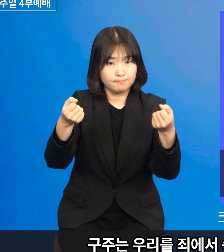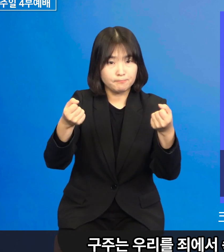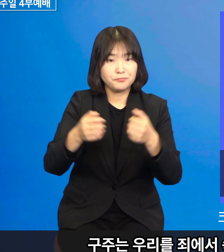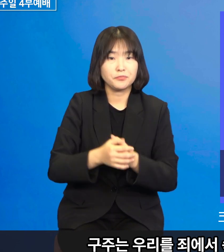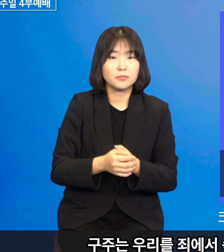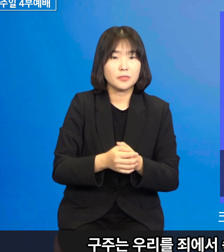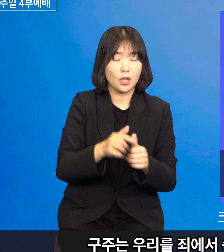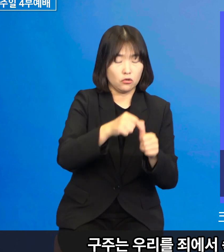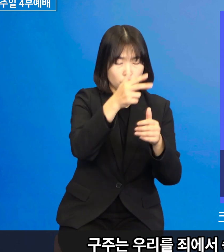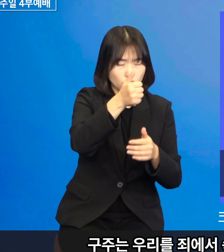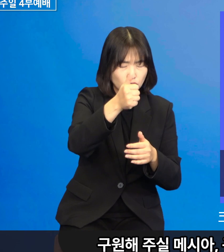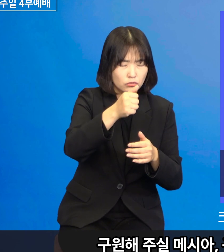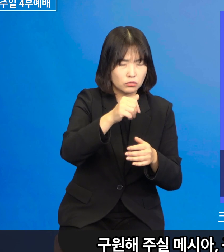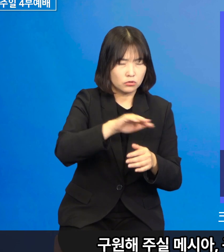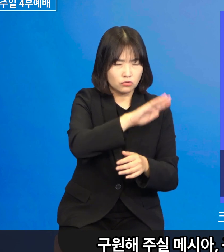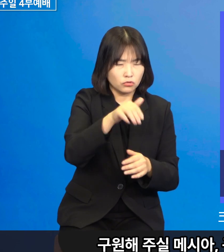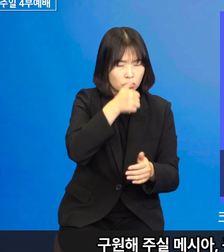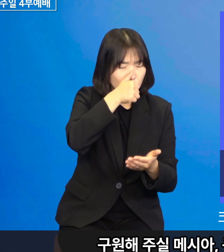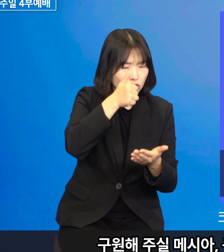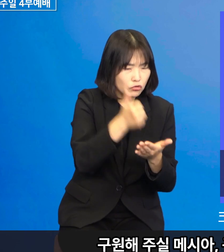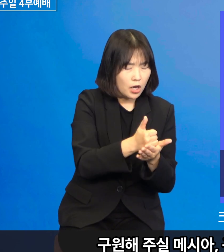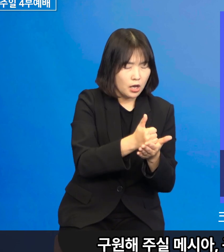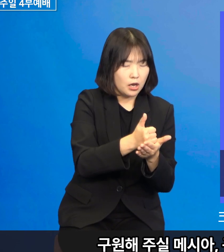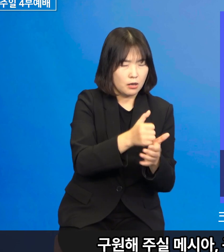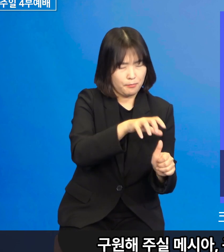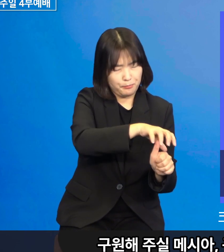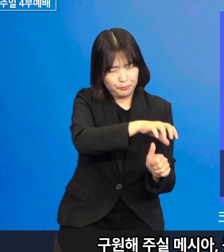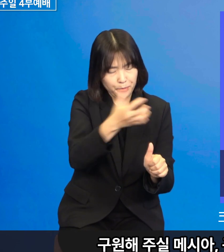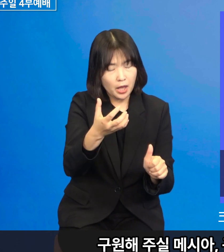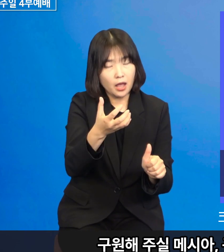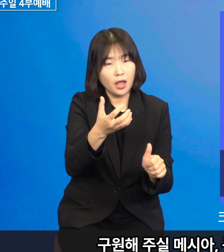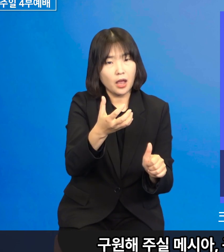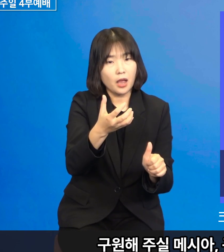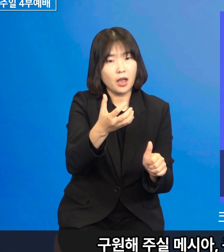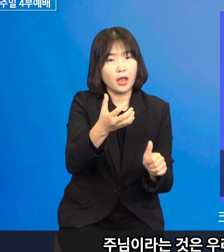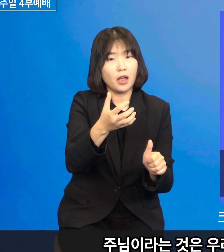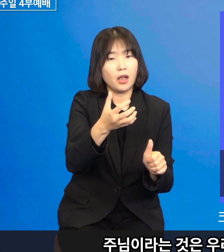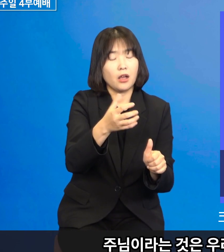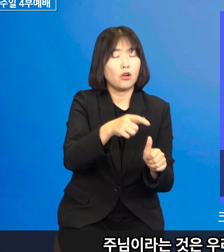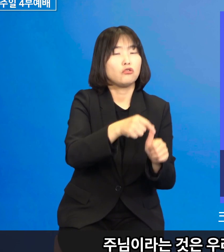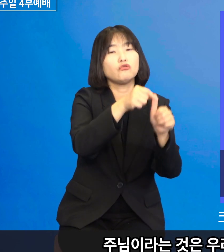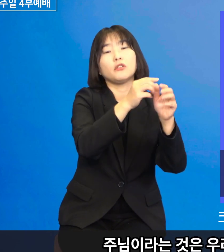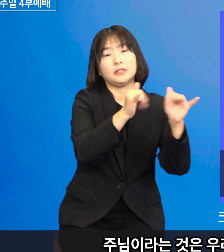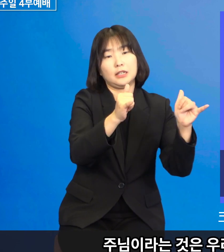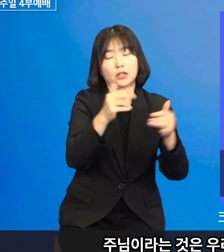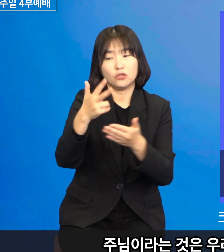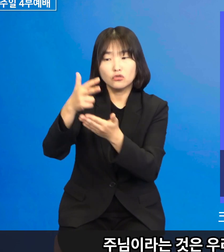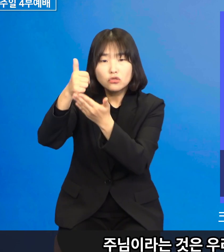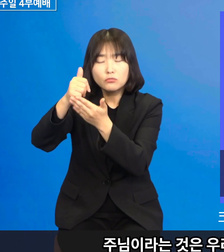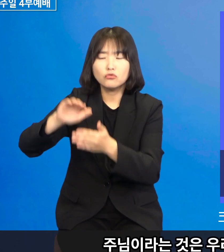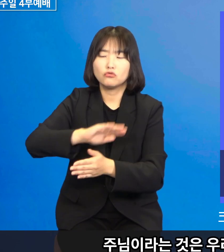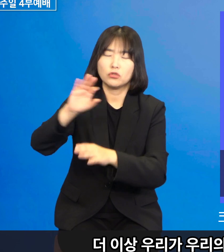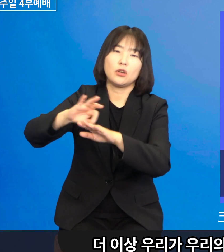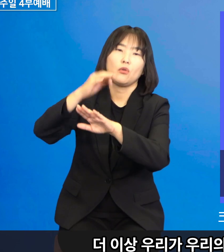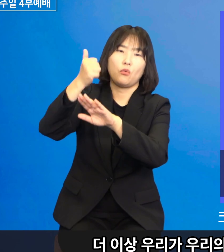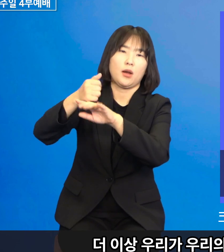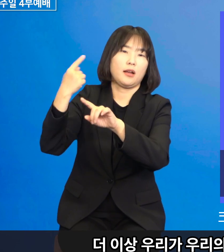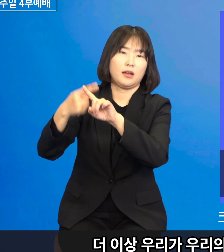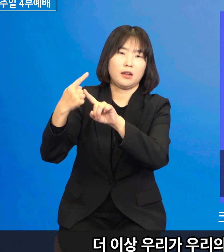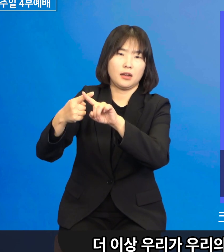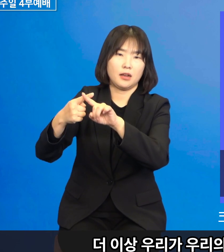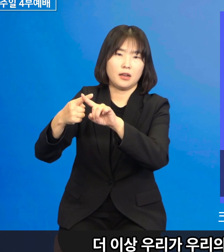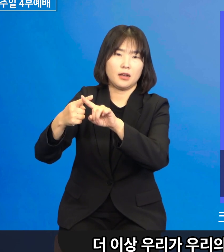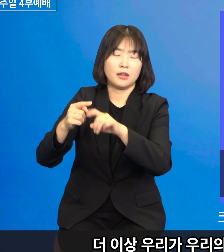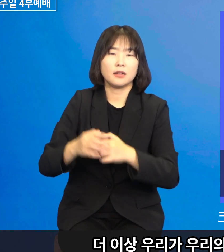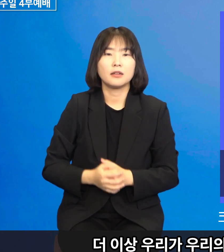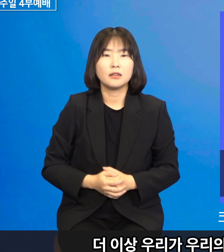속박에서, 영원한 사망에서 구원해 주실 메시아, 구원자를 말하는 것이죠. 주님이라는 것은 우리의 왕이라는 것입니다. 더 이상